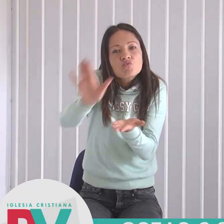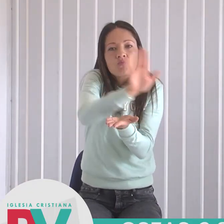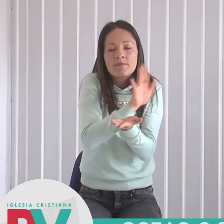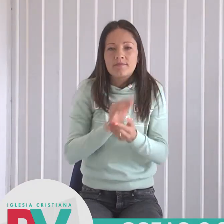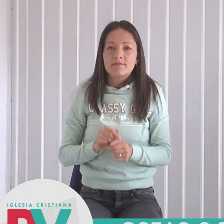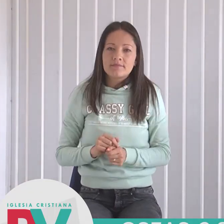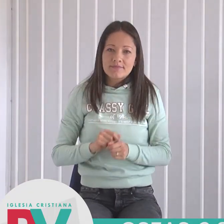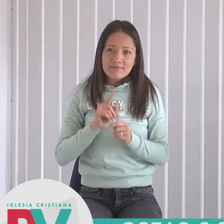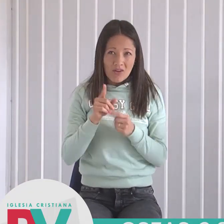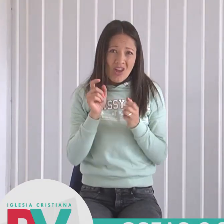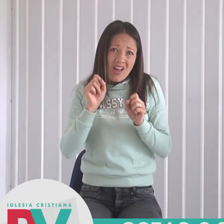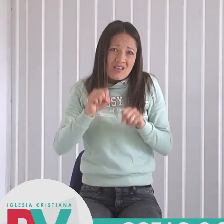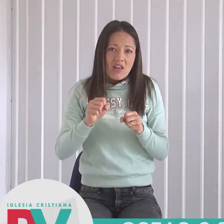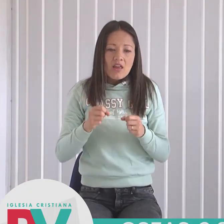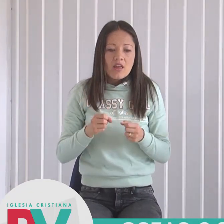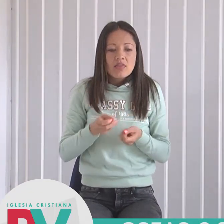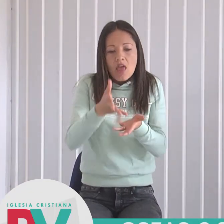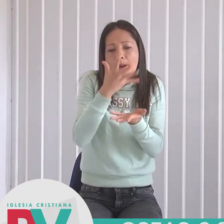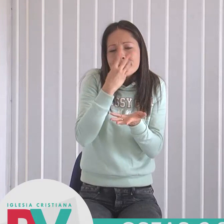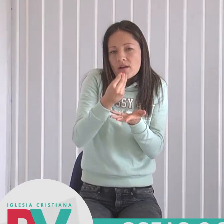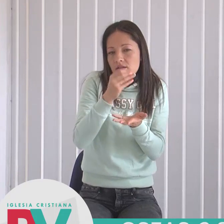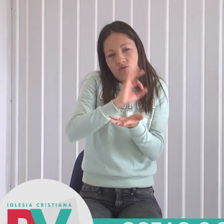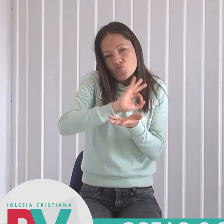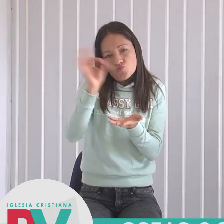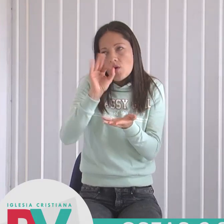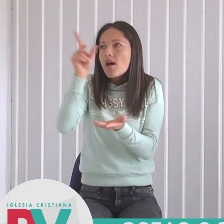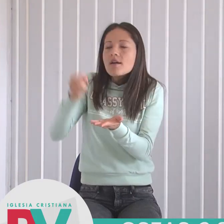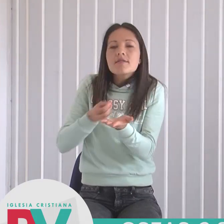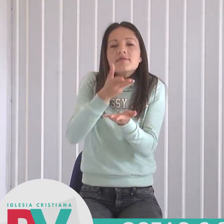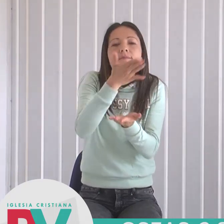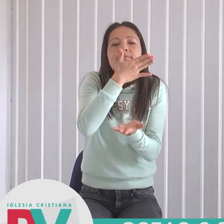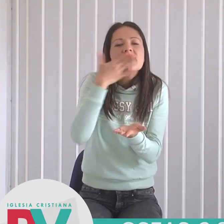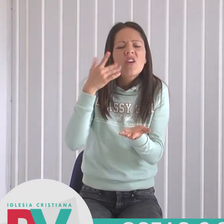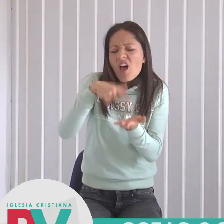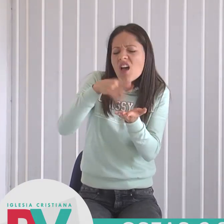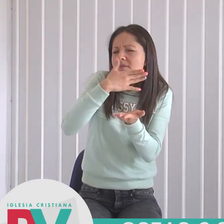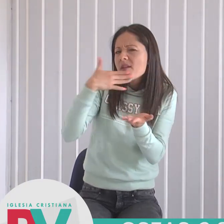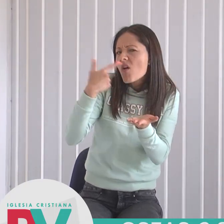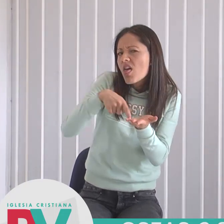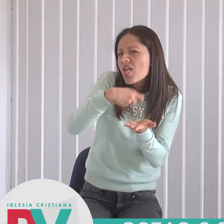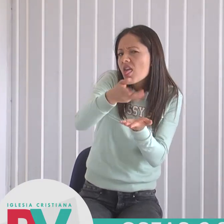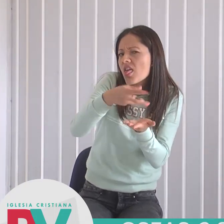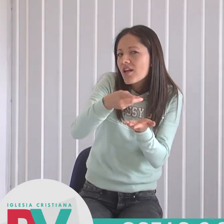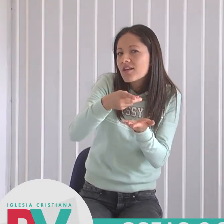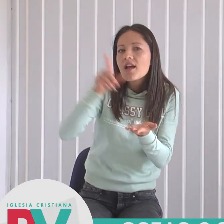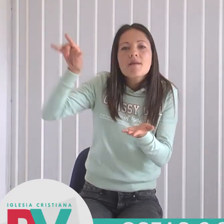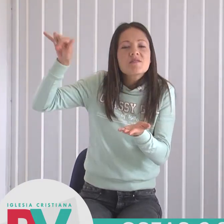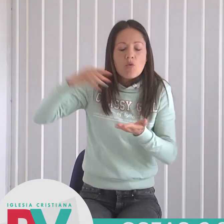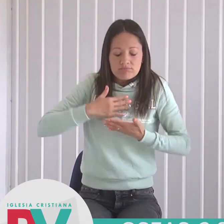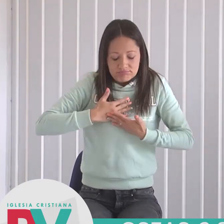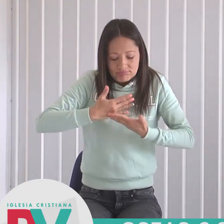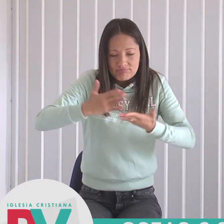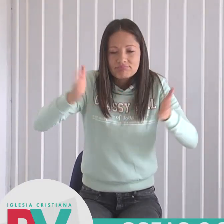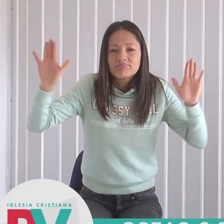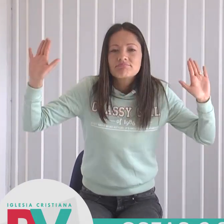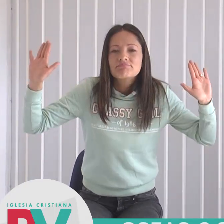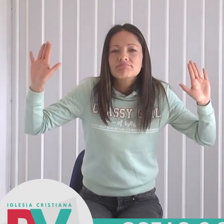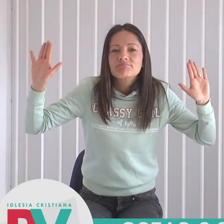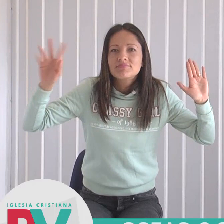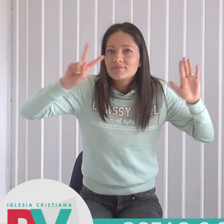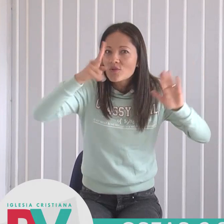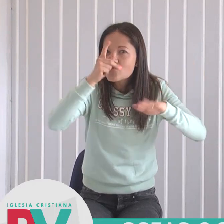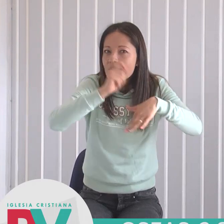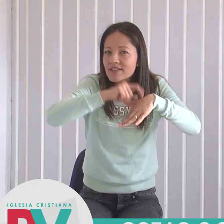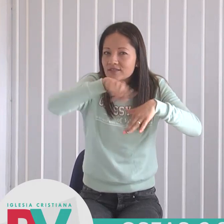Así que Él no está dispuesto a darnos algo malo, sino que Él quiere darnos lo mejor. ¿Y qué es lo mejor que nos puede dar? Él mismo. Es la segunda vez